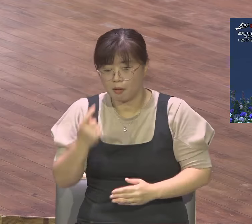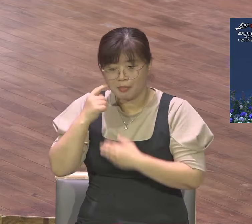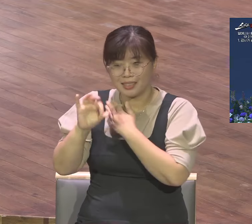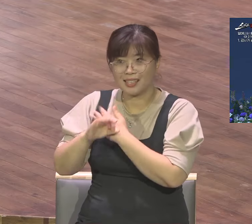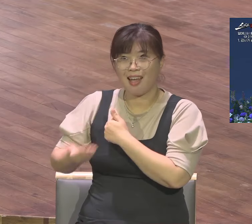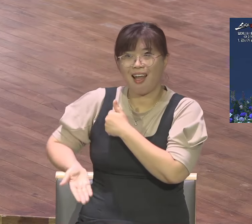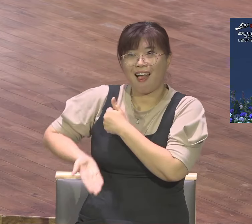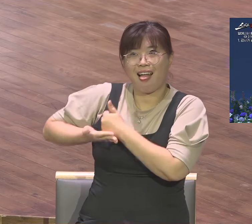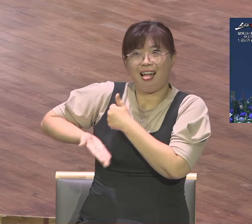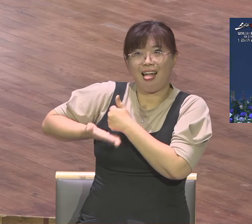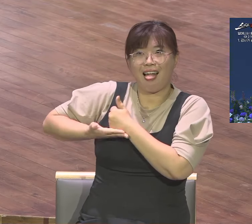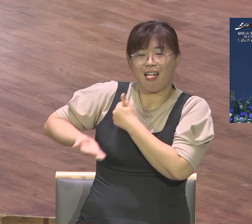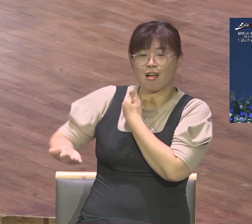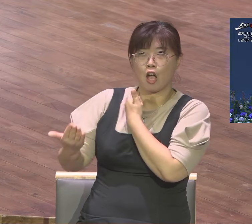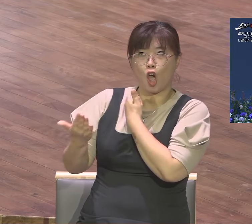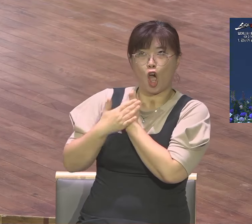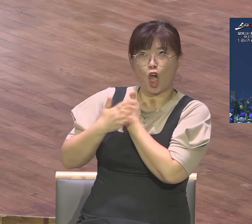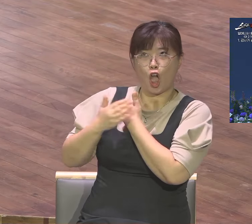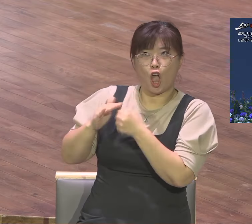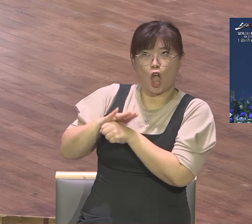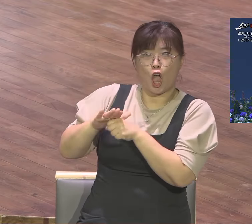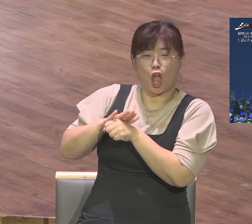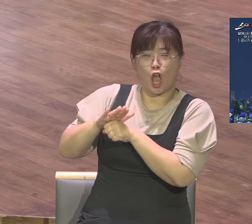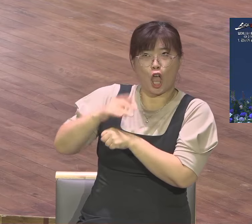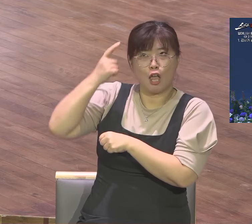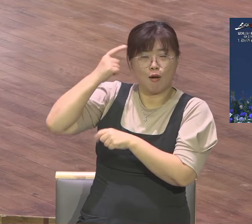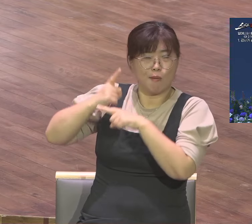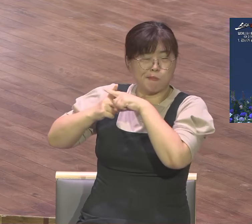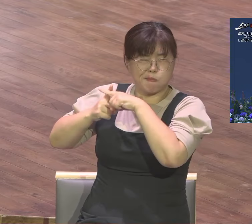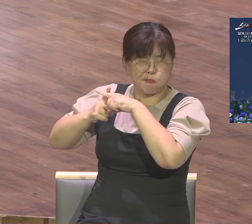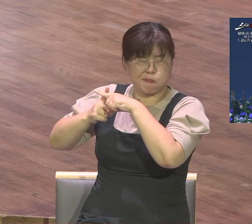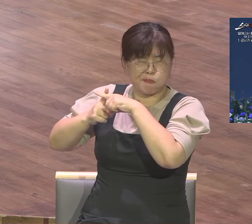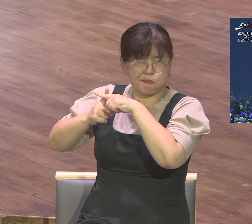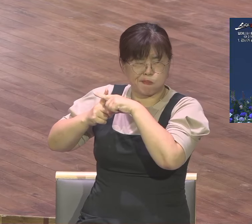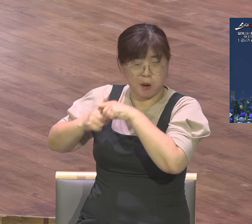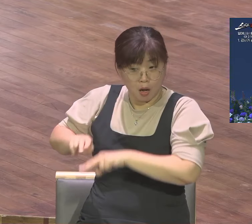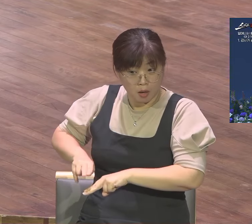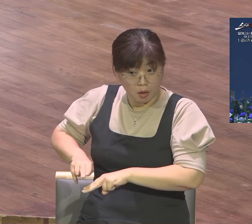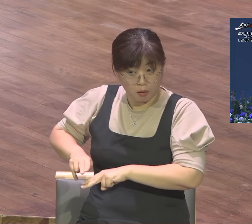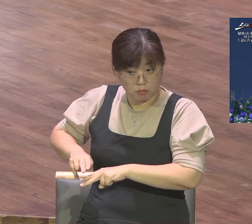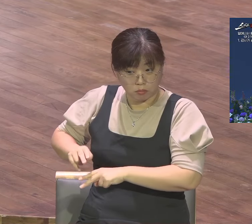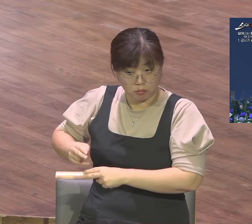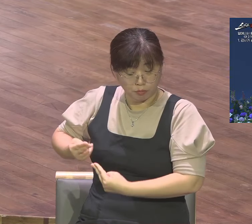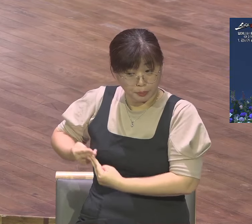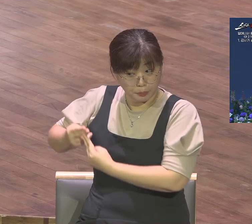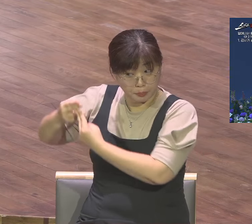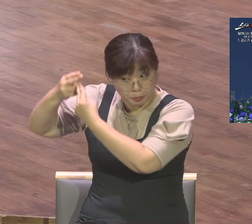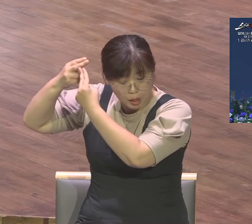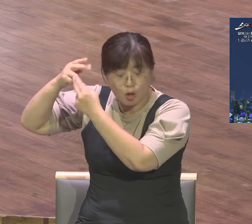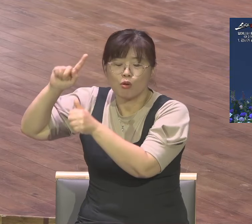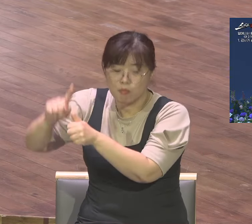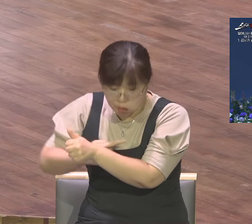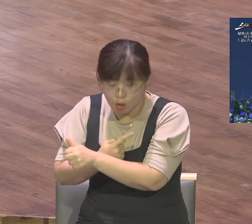들기 시작하면 온몸이 미운 쪽으로 확 딱 그리 가버린다는 거예요.